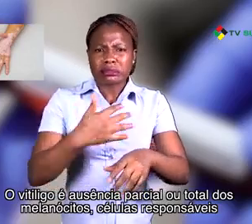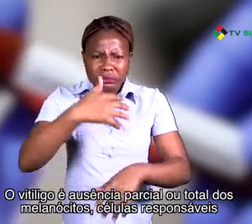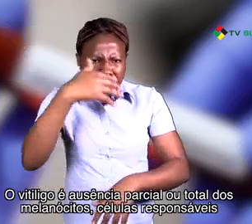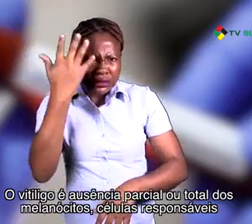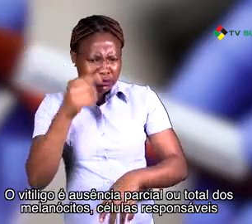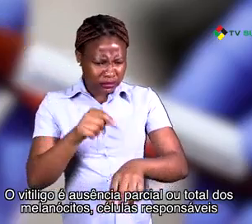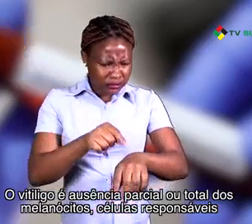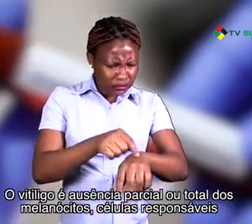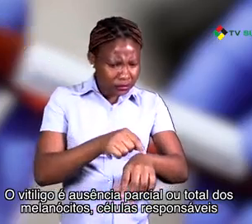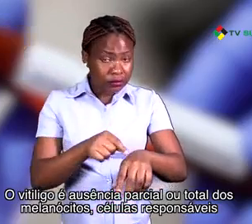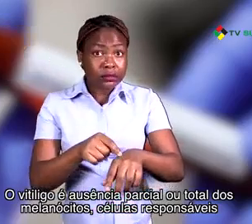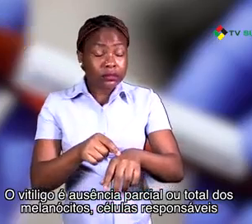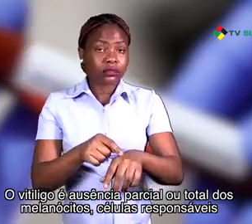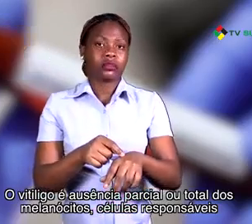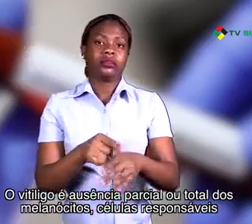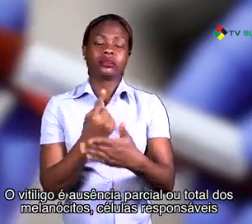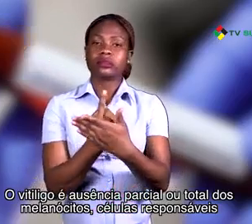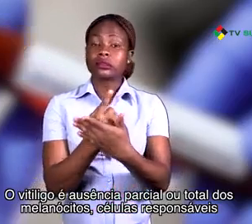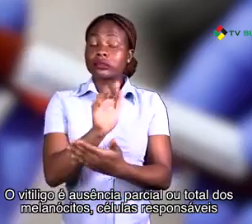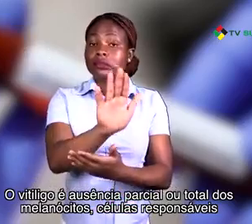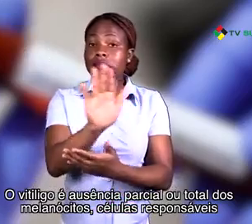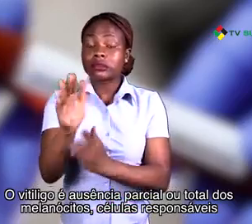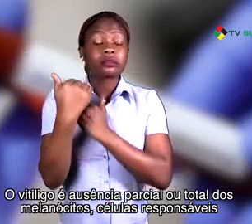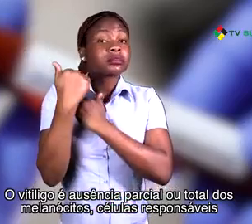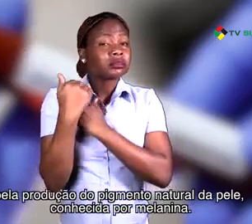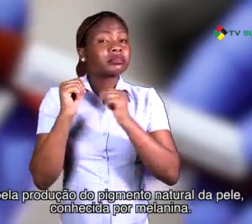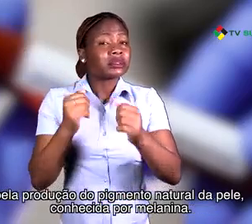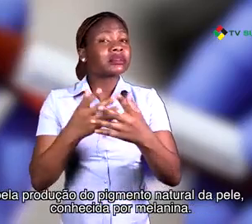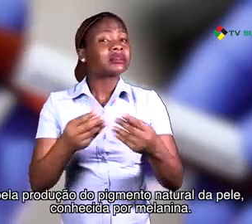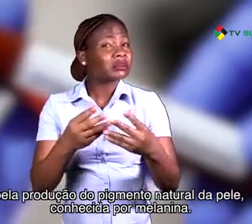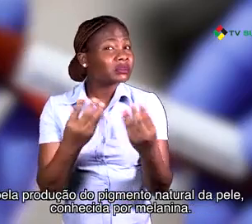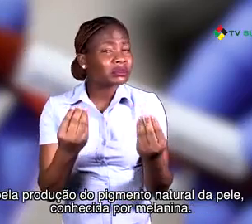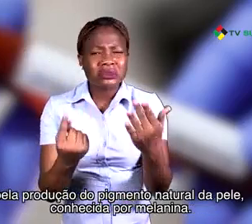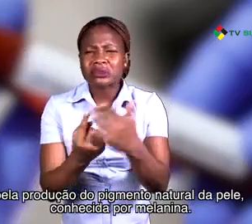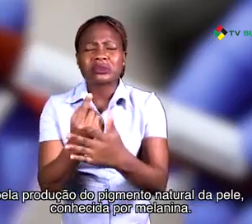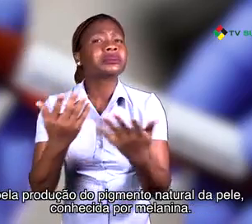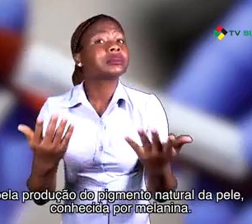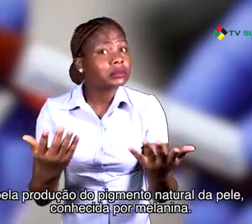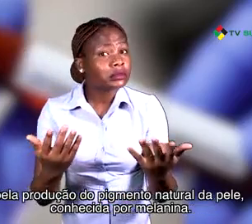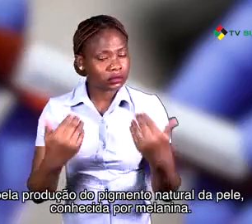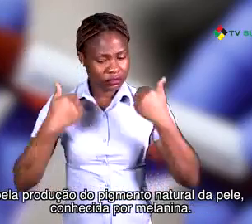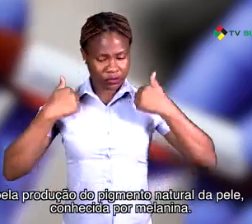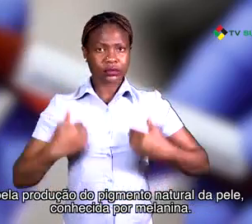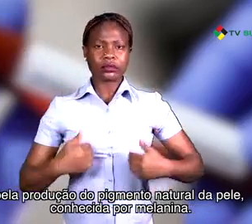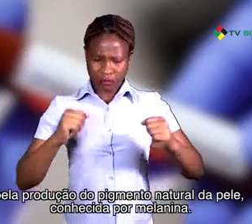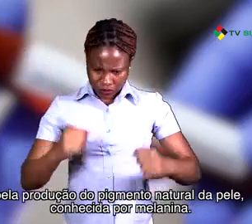ou total dos melanocóticos, células responsáveis pela produção do pigmento natural da pele, conhecida por